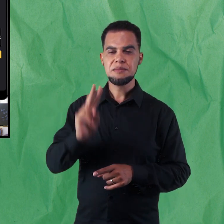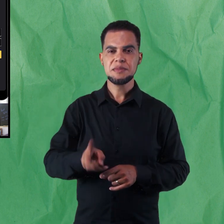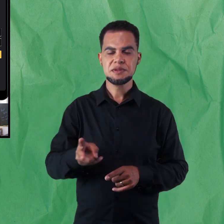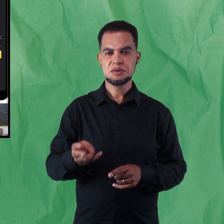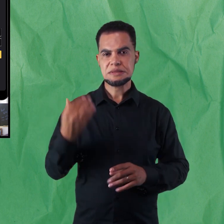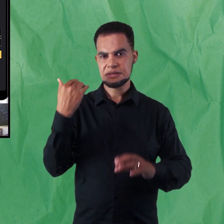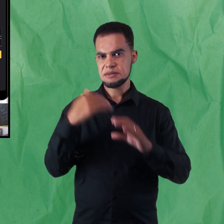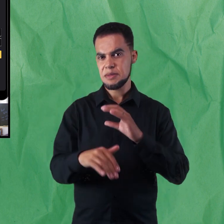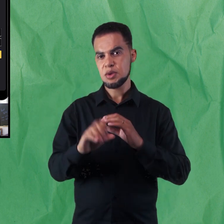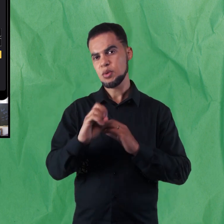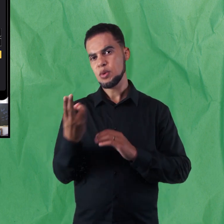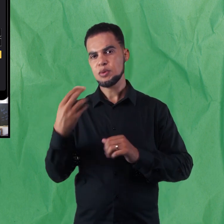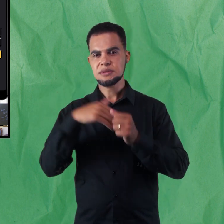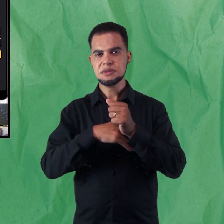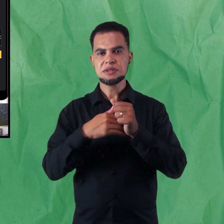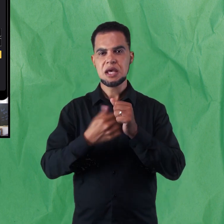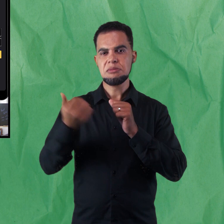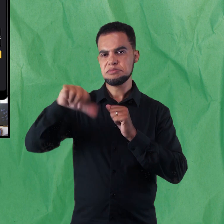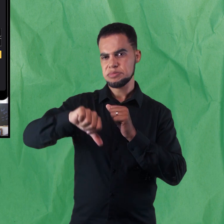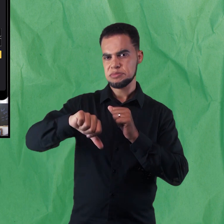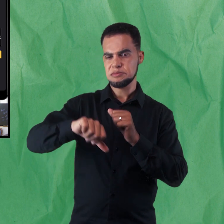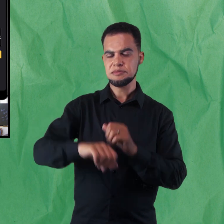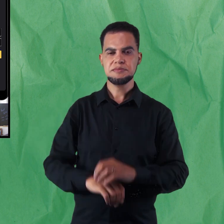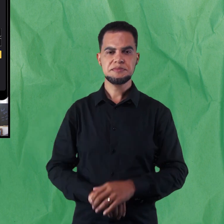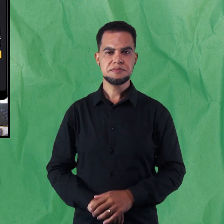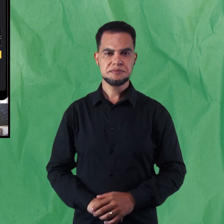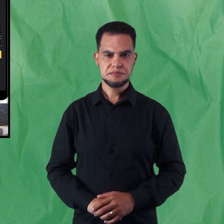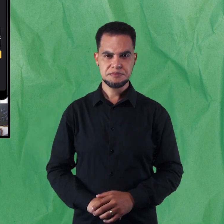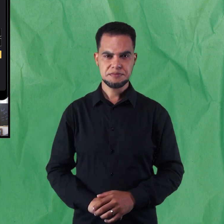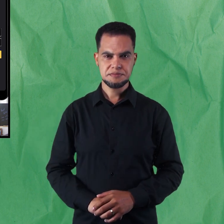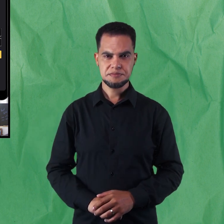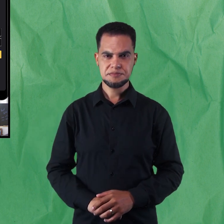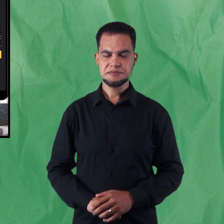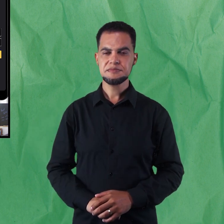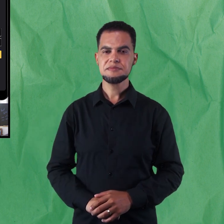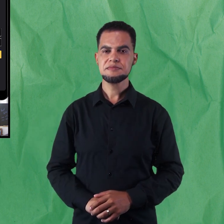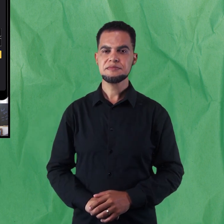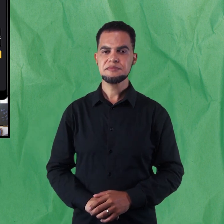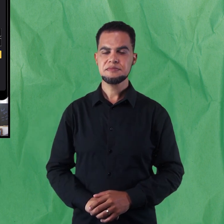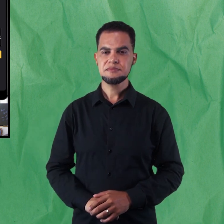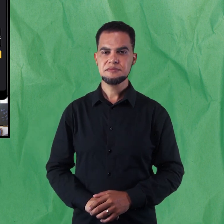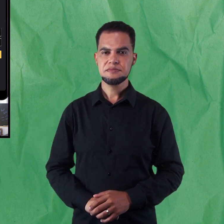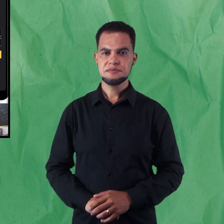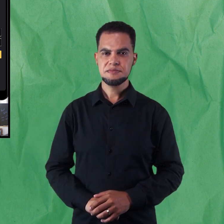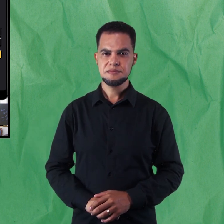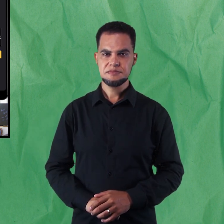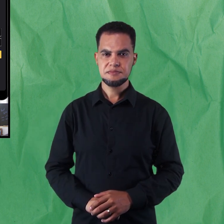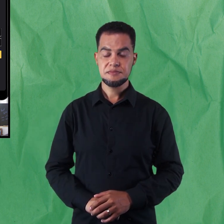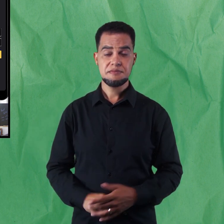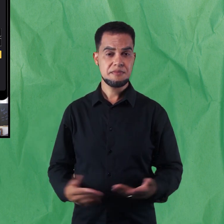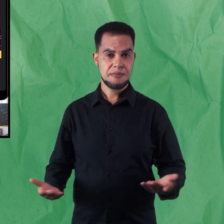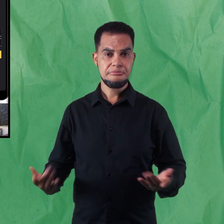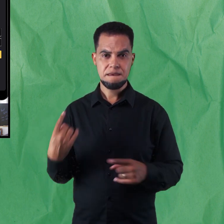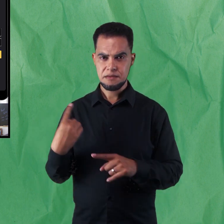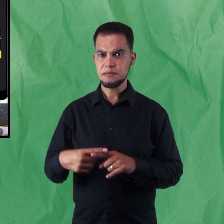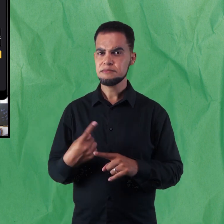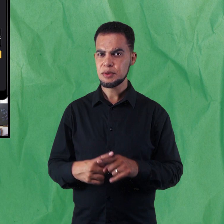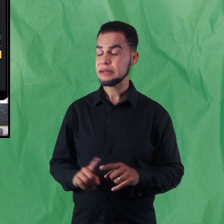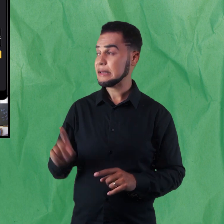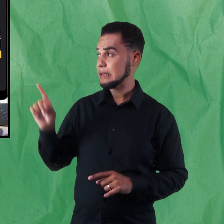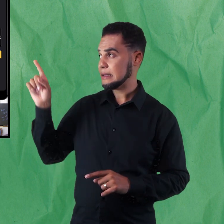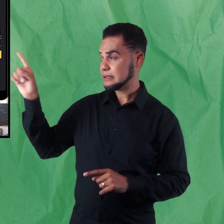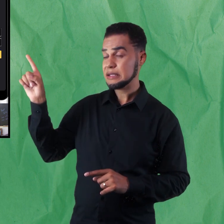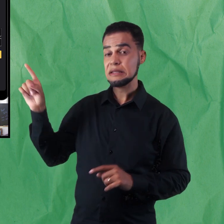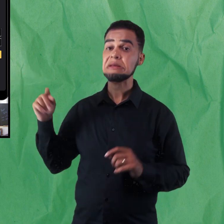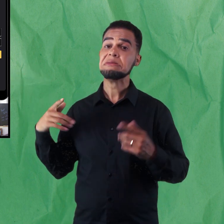coisa, e-mail ou senha inválido. É inválida, né? Porque aí,